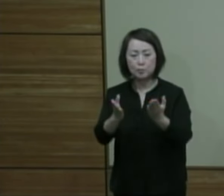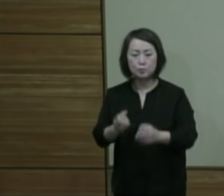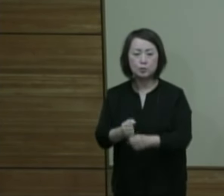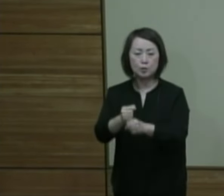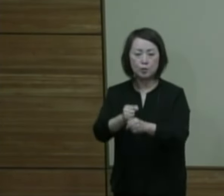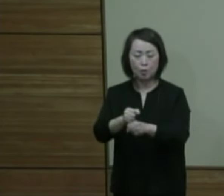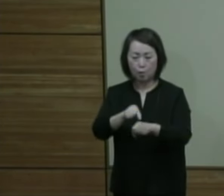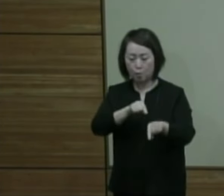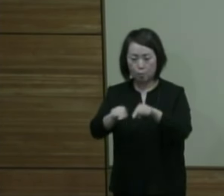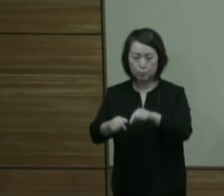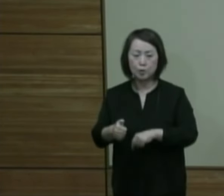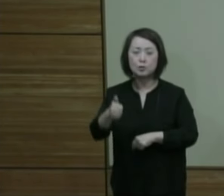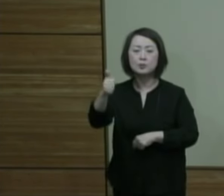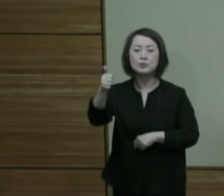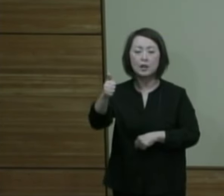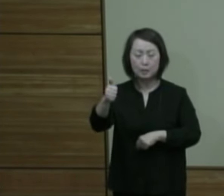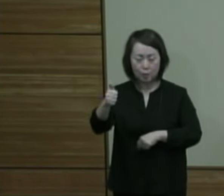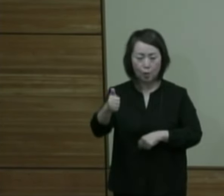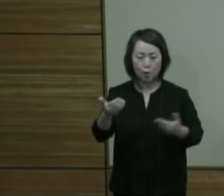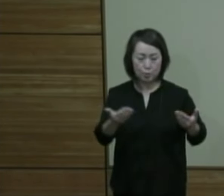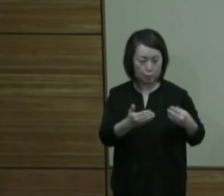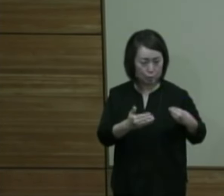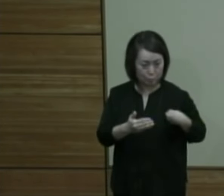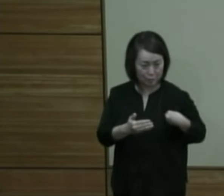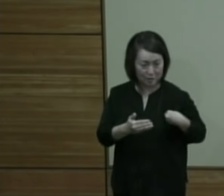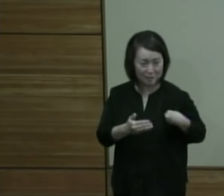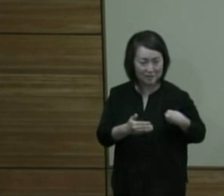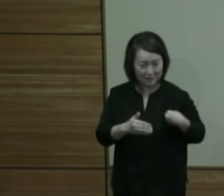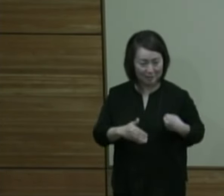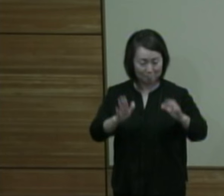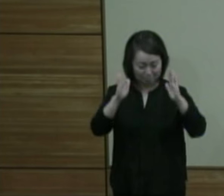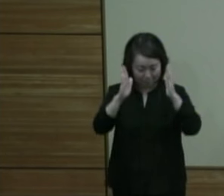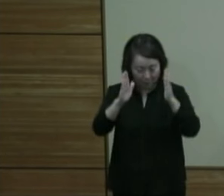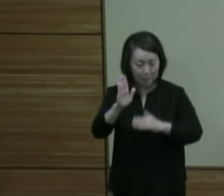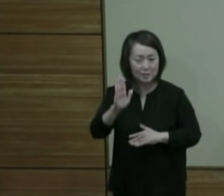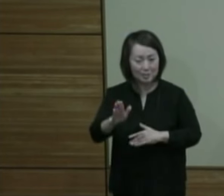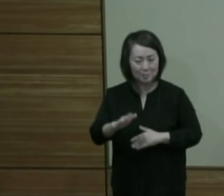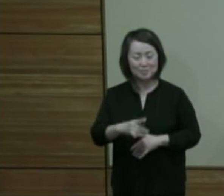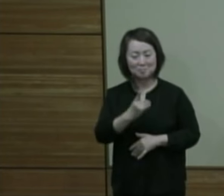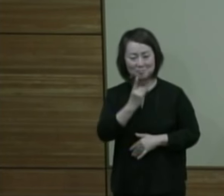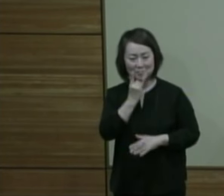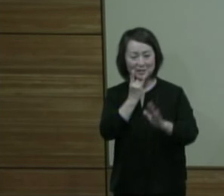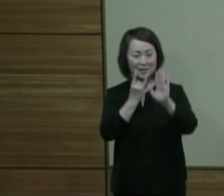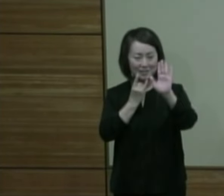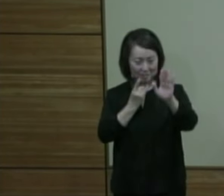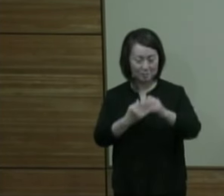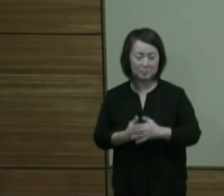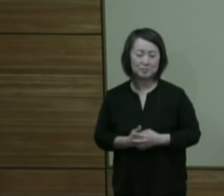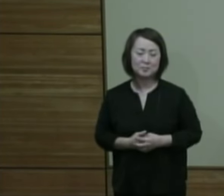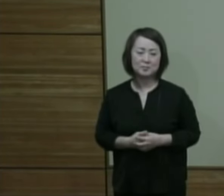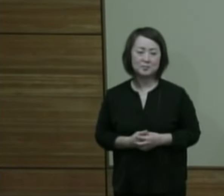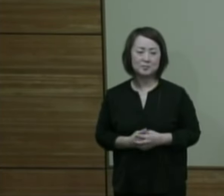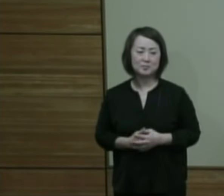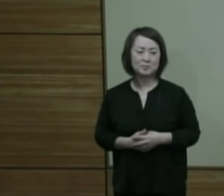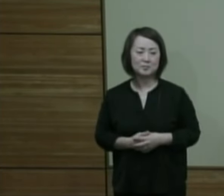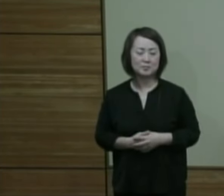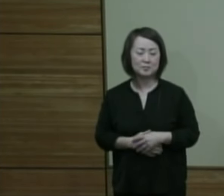長はじめみんな張り切ってますので、こうご期待ということでよろしくお願いいたします。